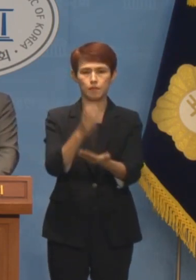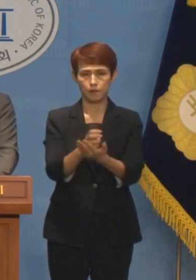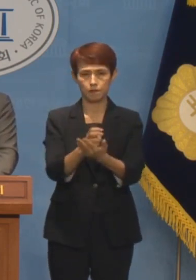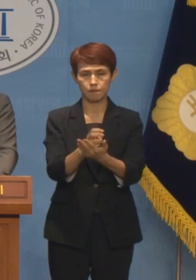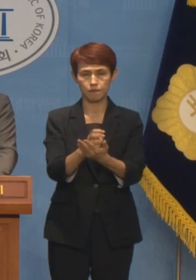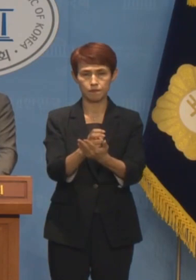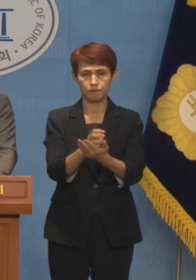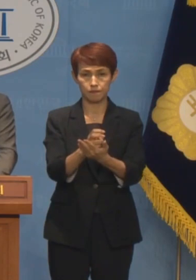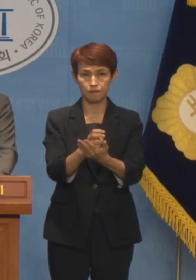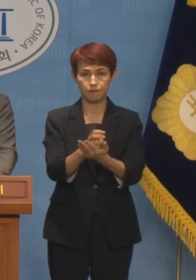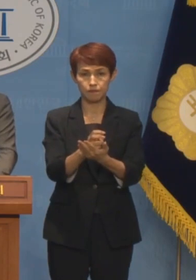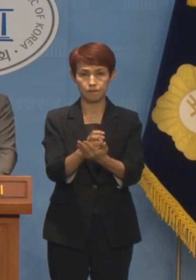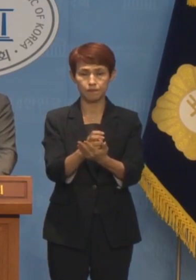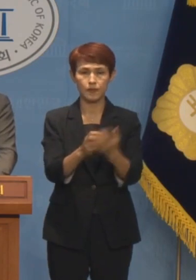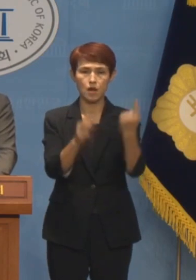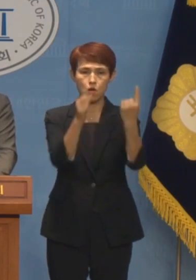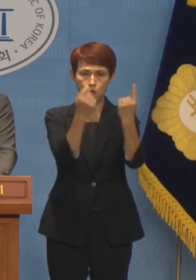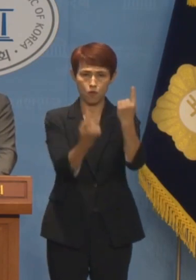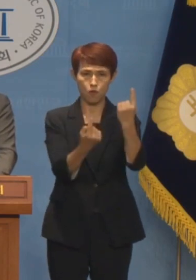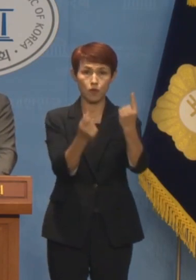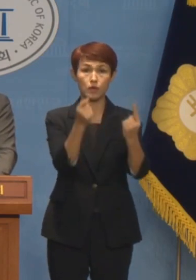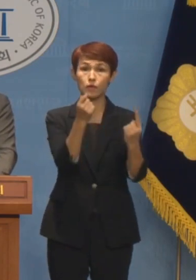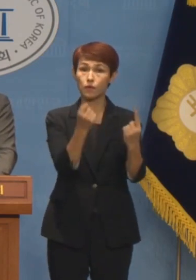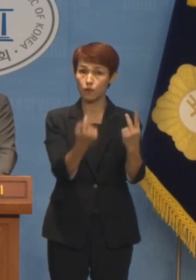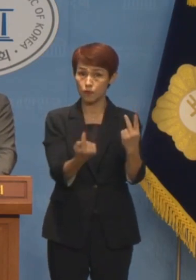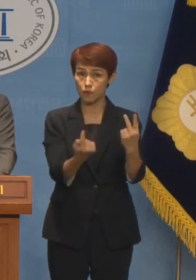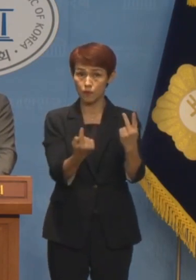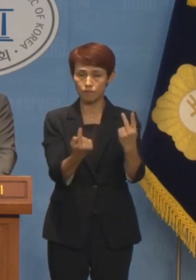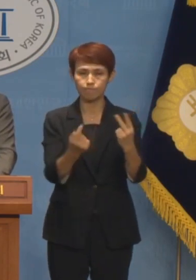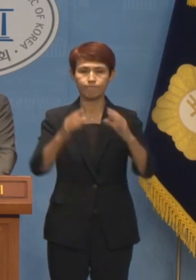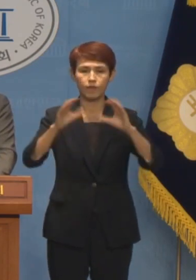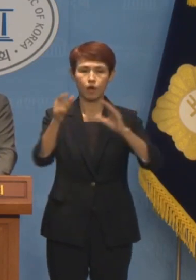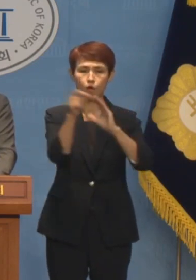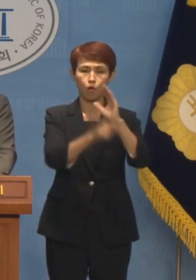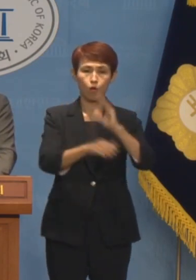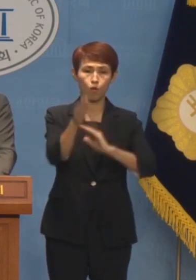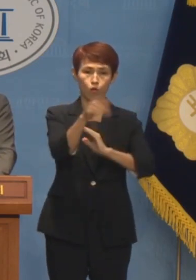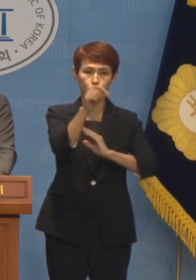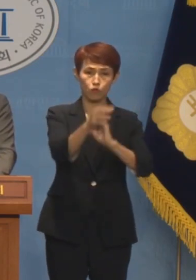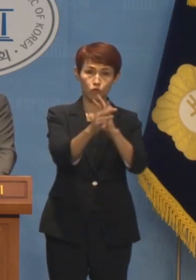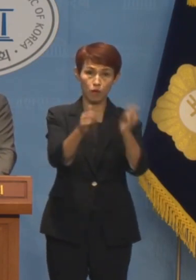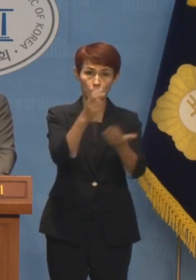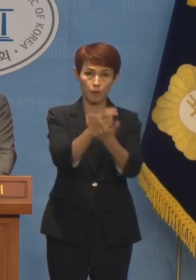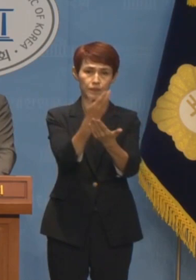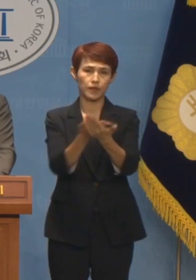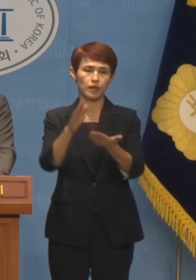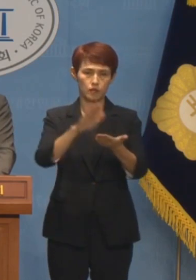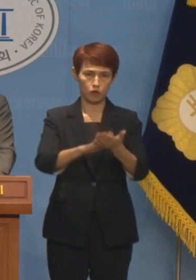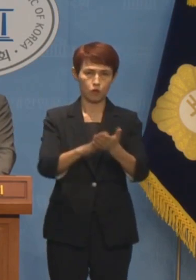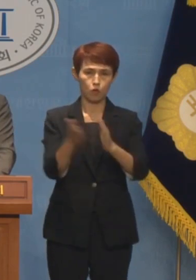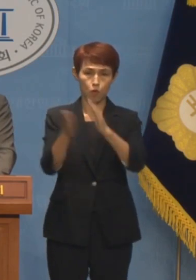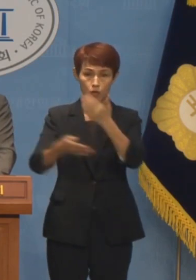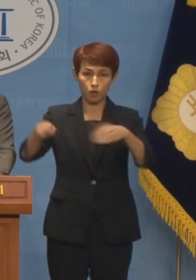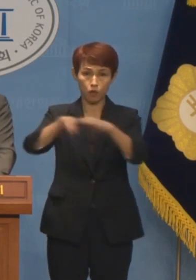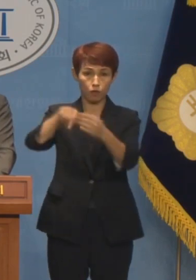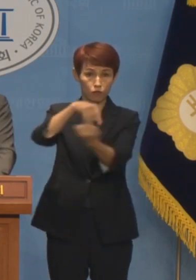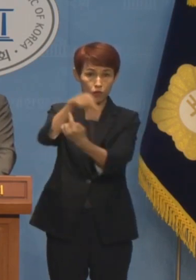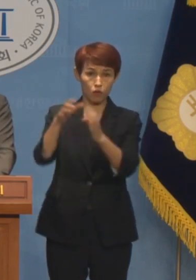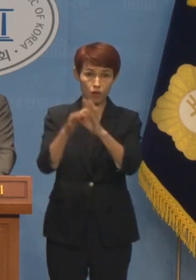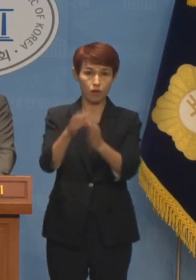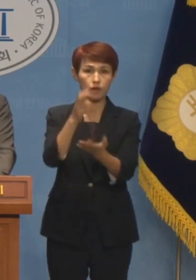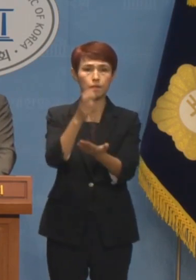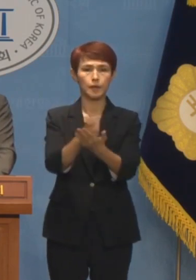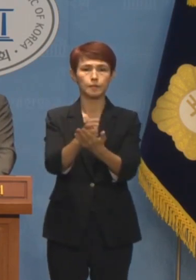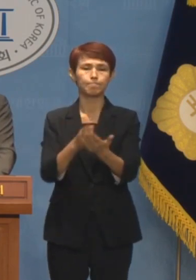시리즈 법안의 제1호와 2호로 국가공무원법 개정안과 공공기관 운영에 관한 법률